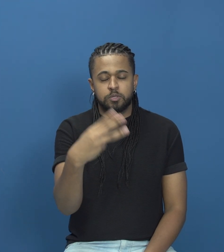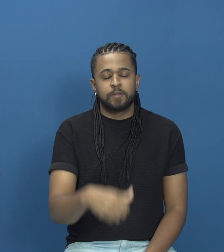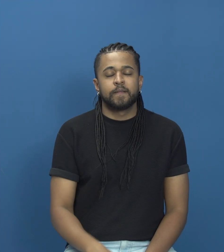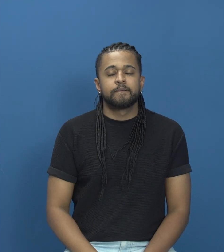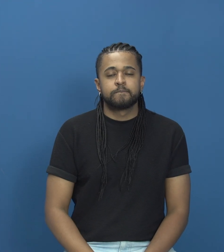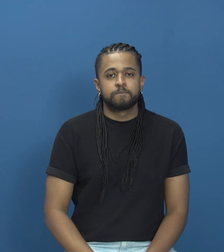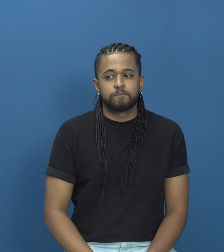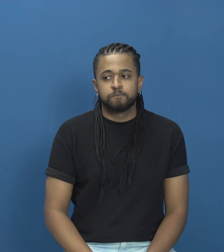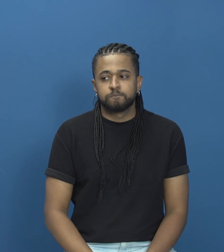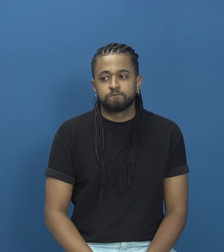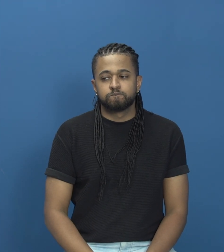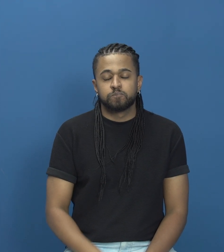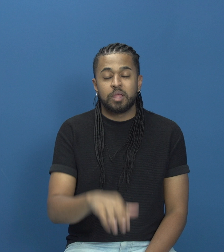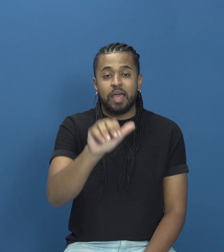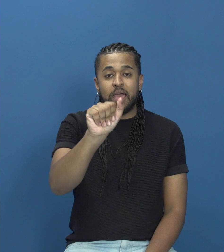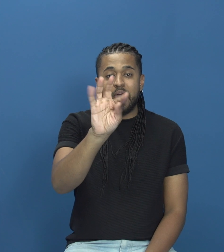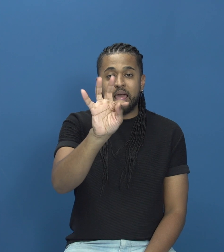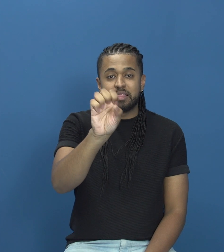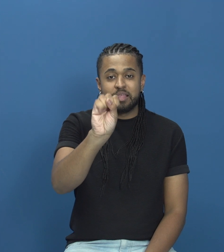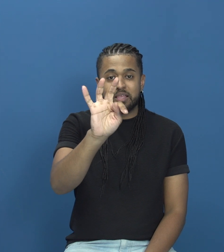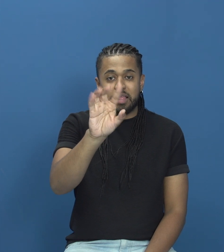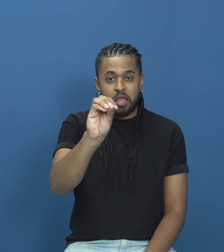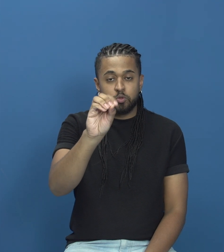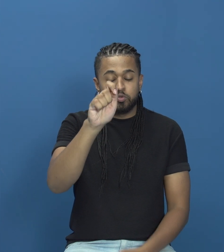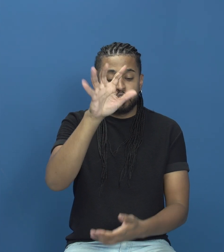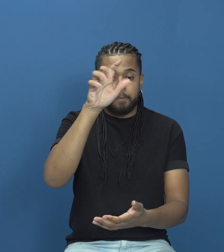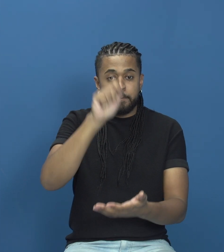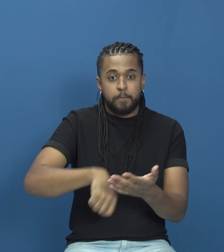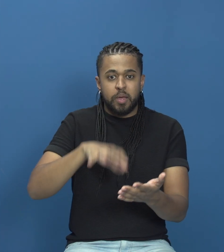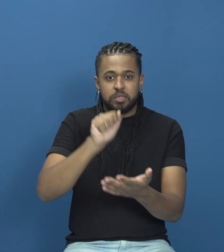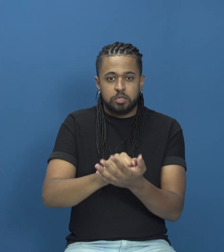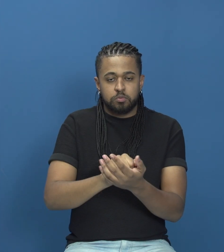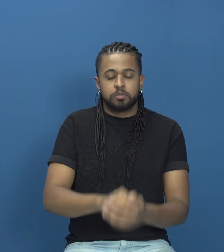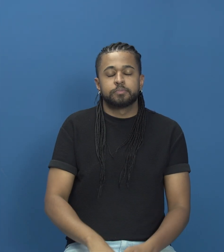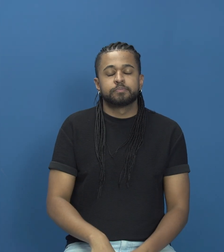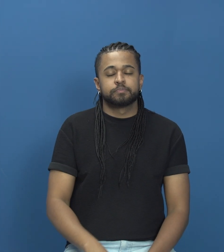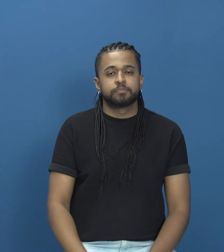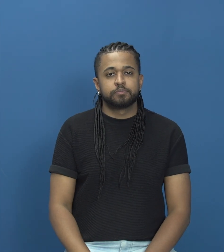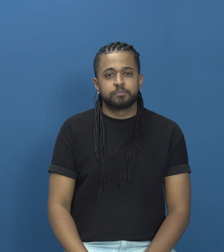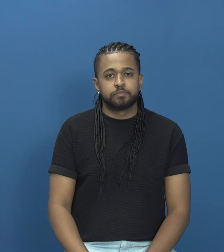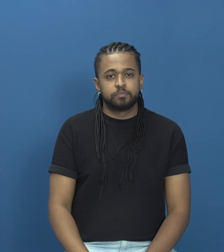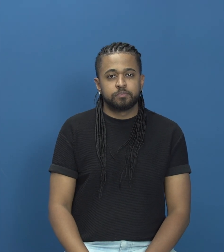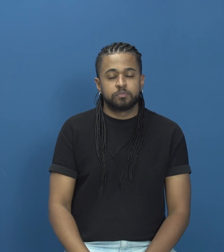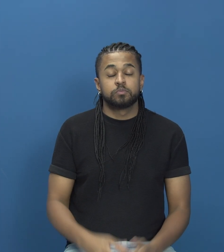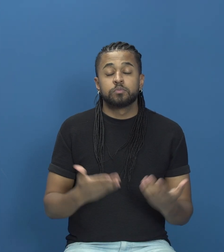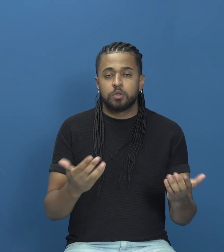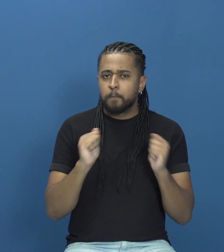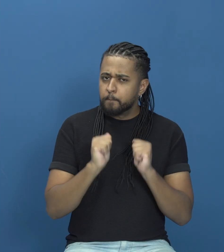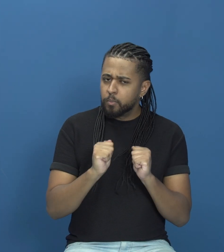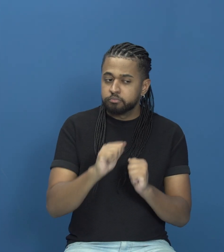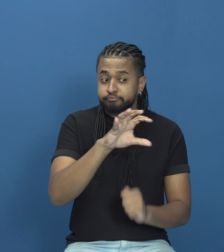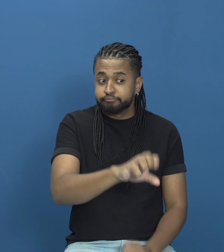16.6.1.3 Atestado de matrícula. Abre parênteses. O qual pode